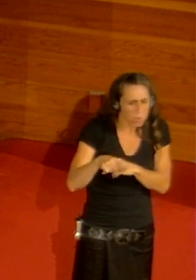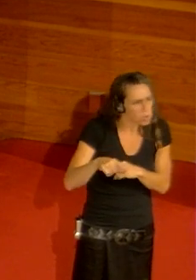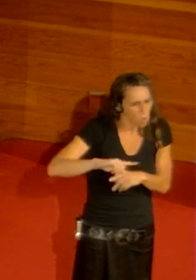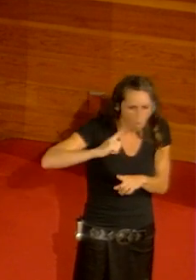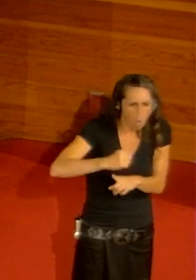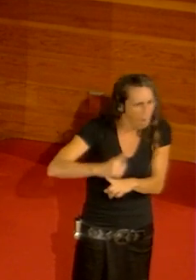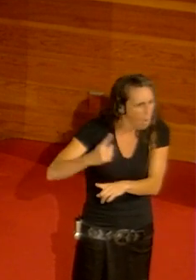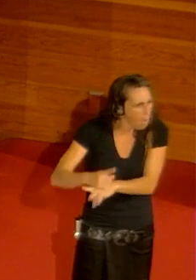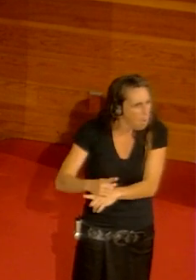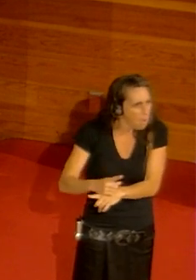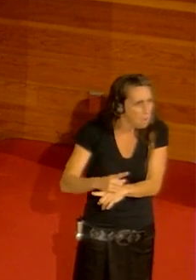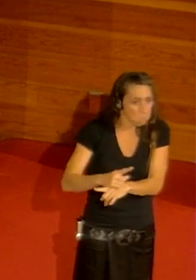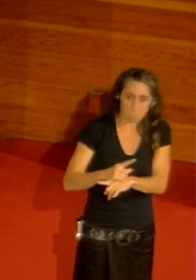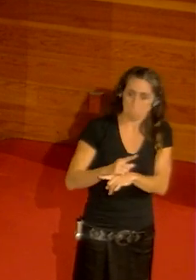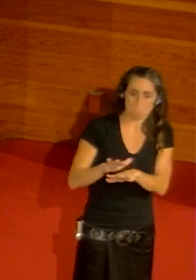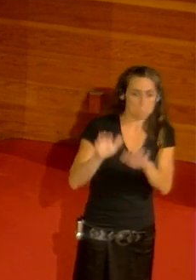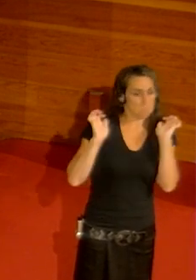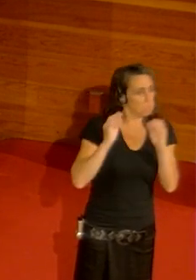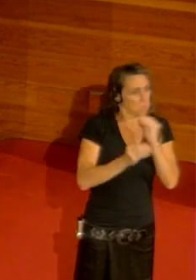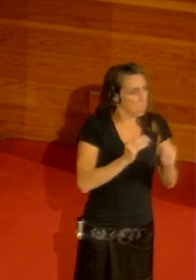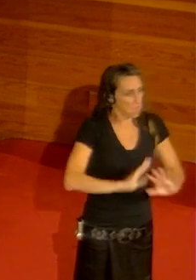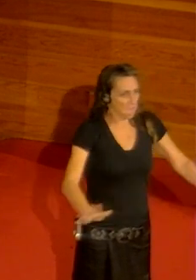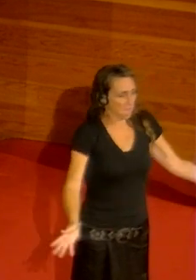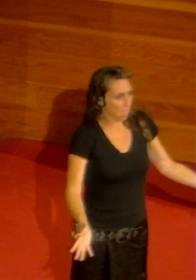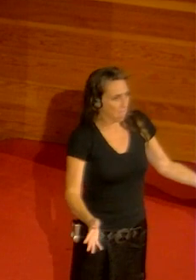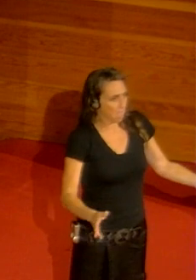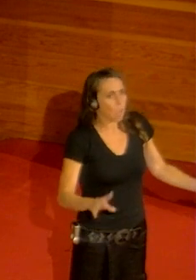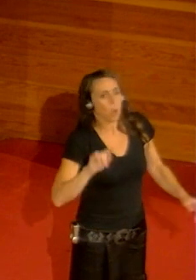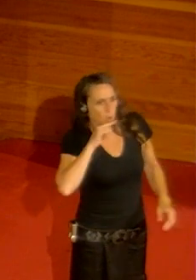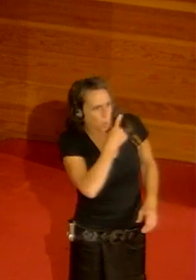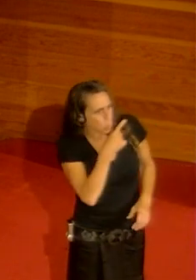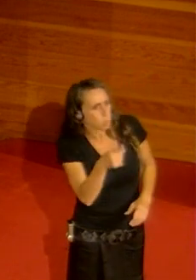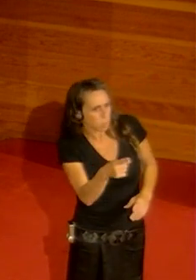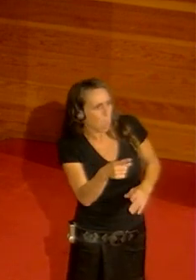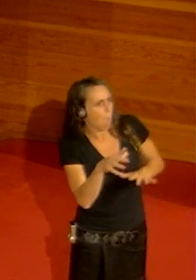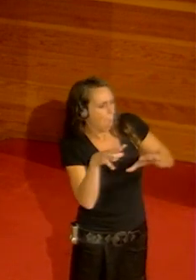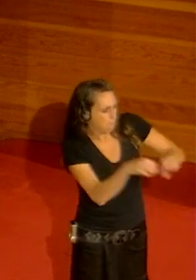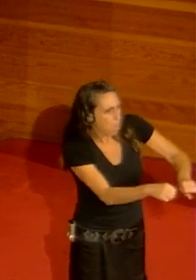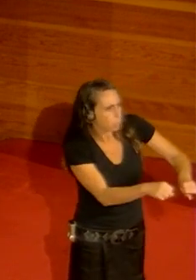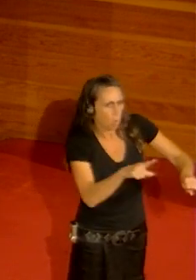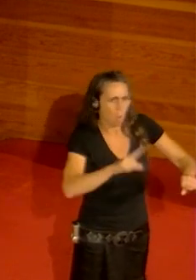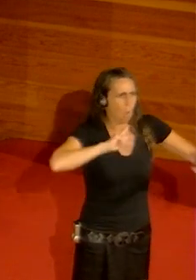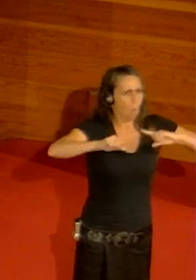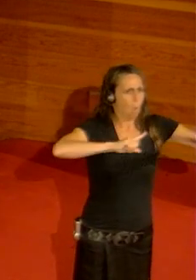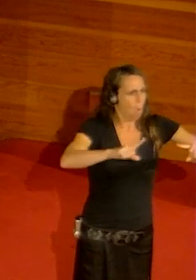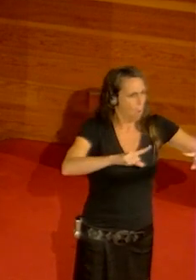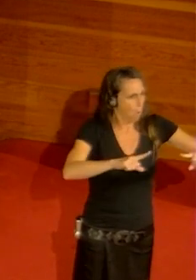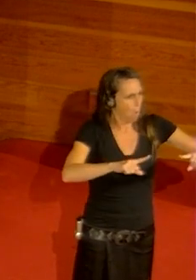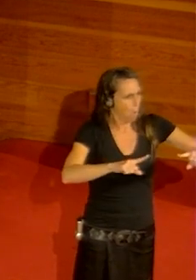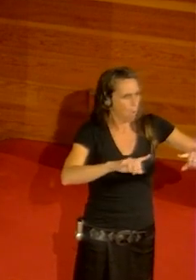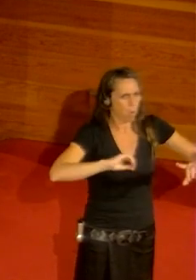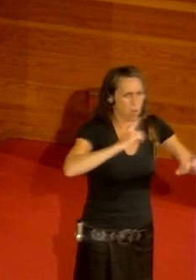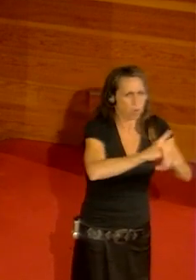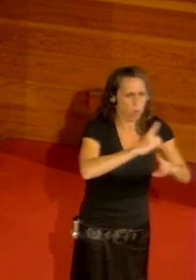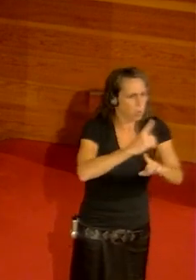con todas las medidas desplegadas contra Rusia por la invasión y ahora están barajando también todas las sanciones económicas contra